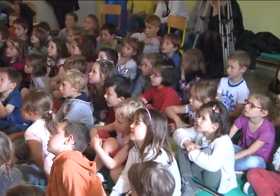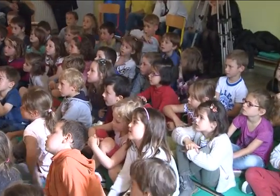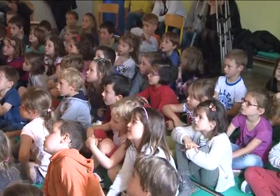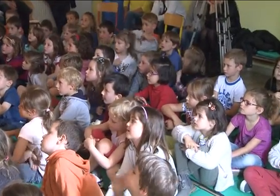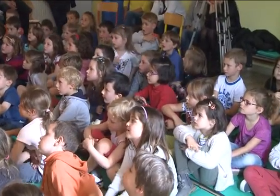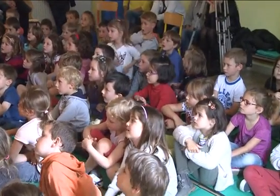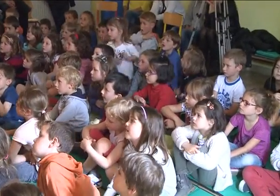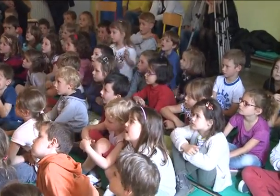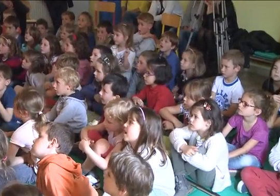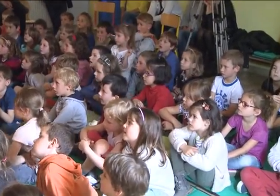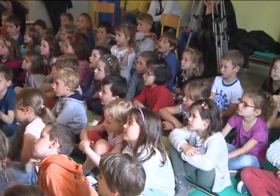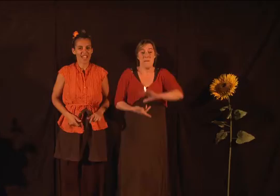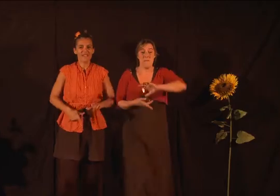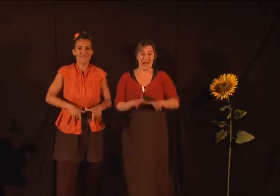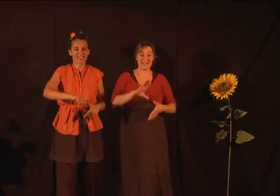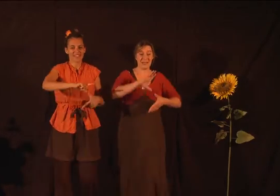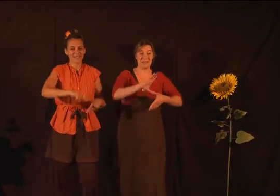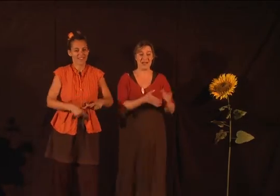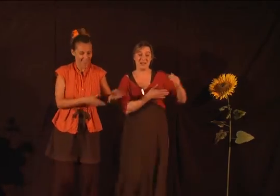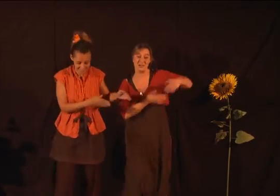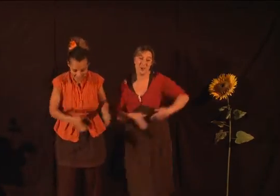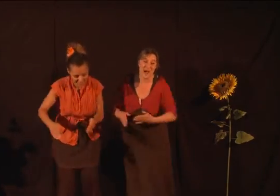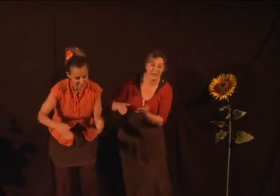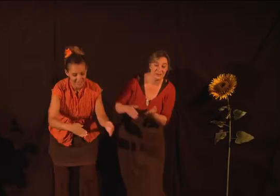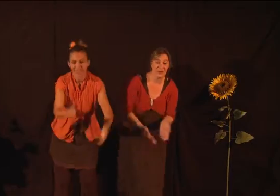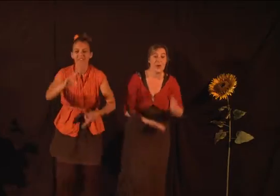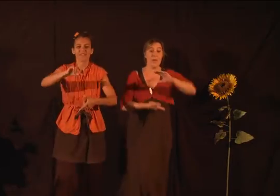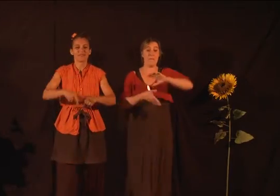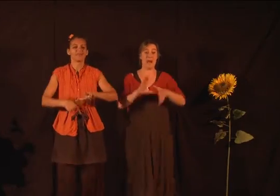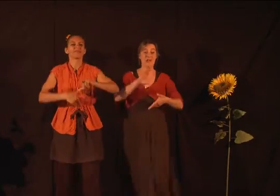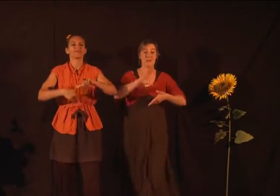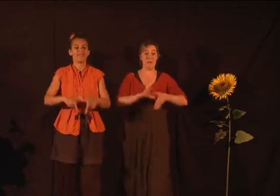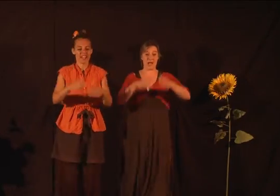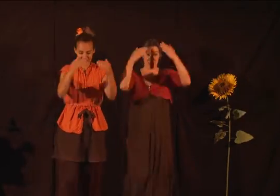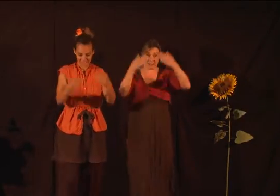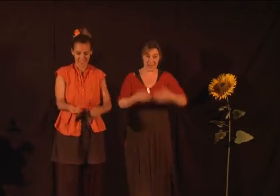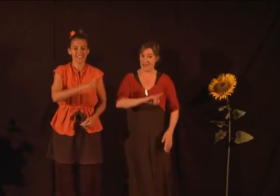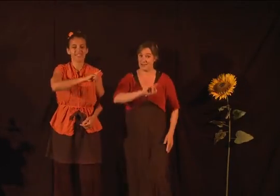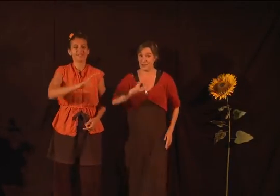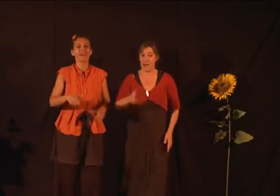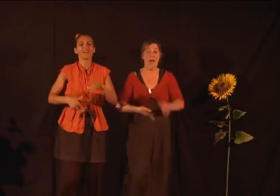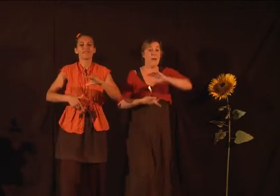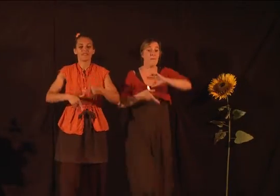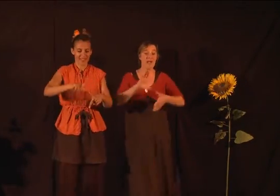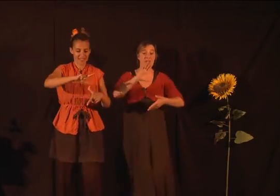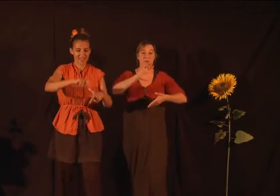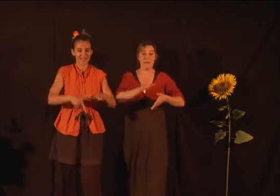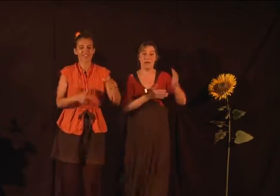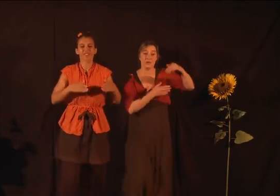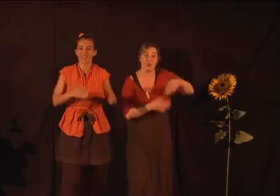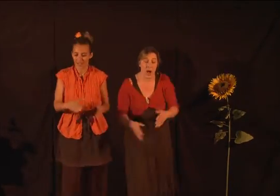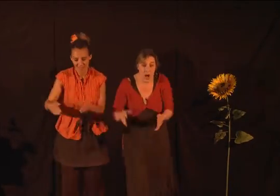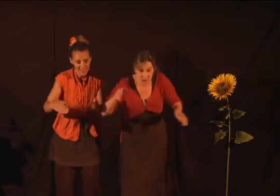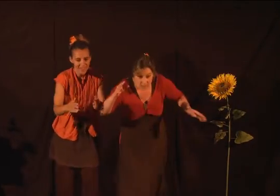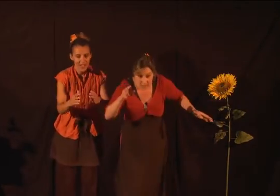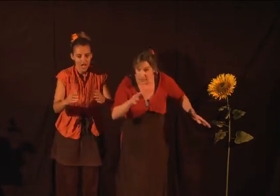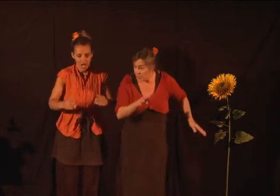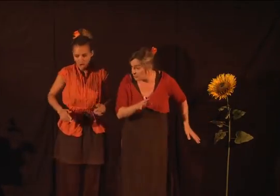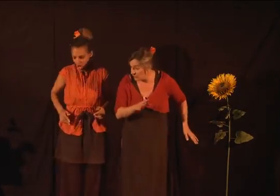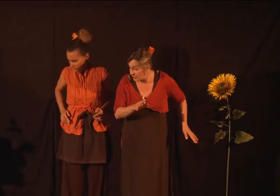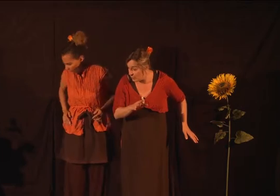ou ce genre d'émotions. Marche, marche droit devant, marche, marche, ne t'arrête pas, marche, marche droit.